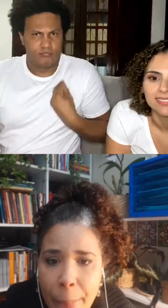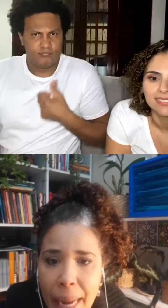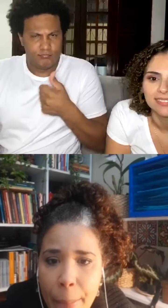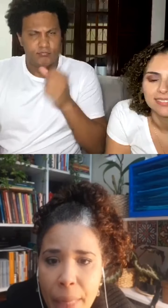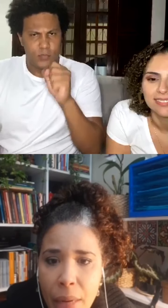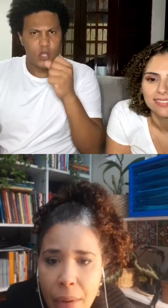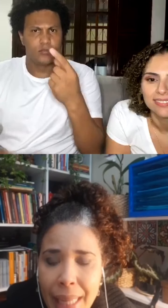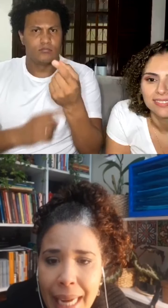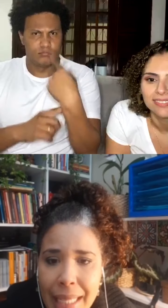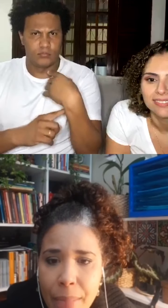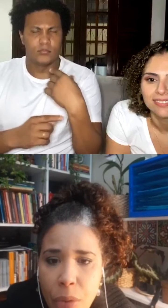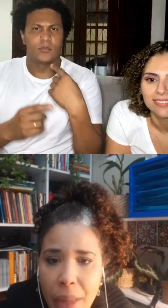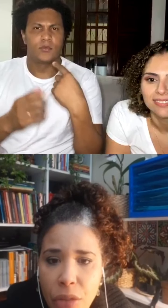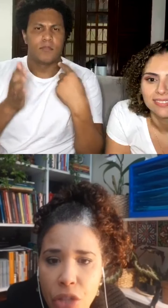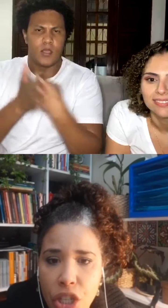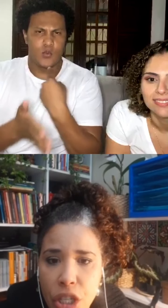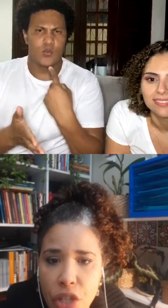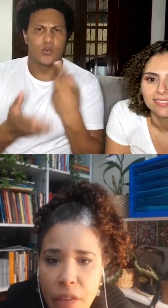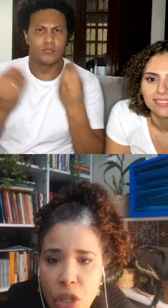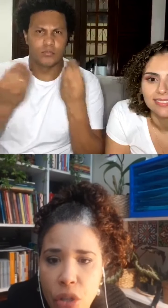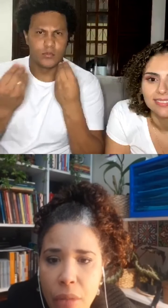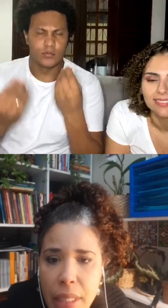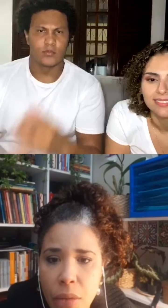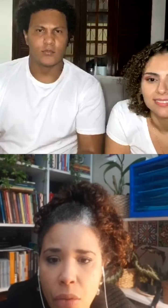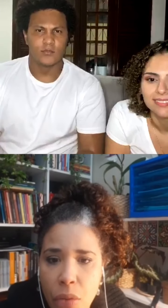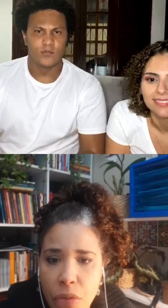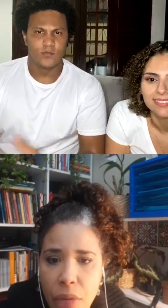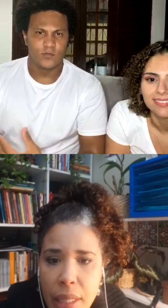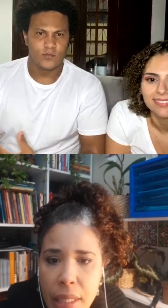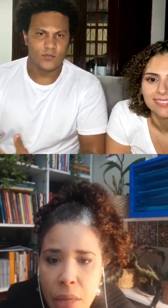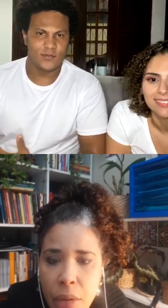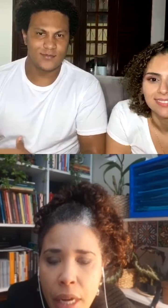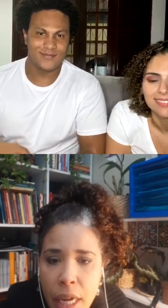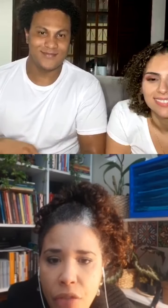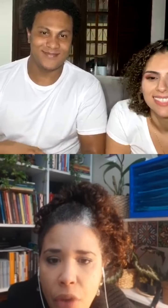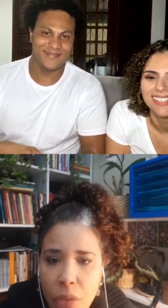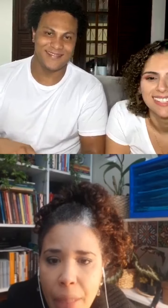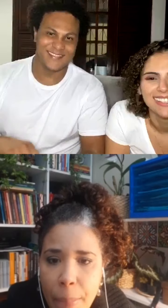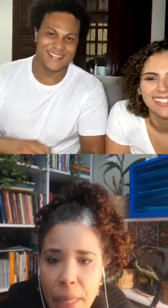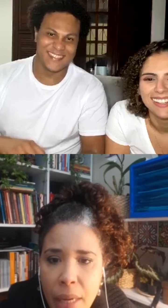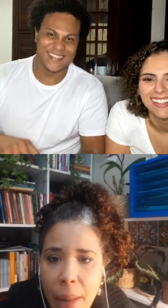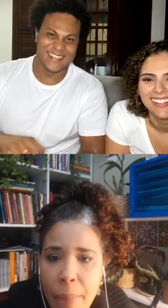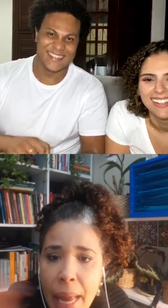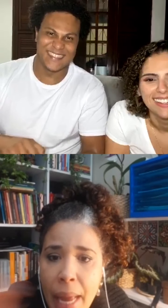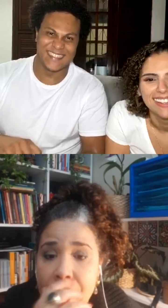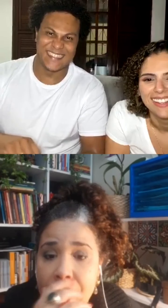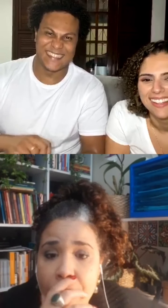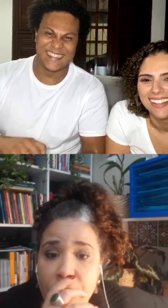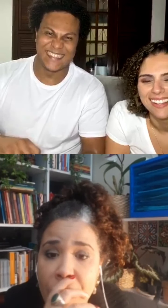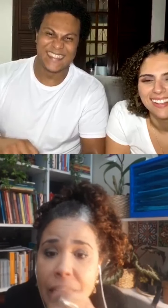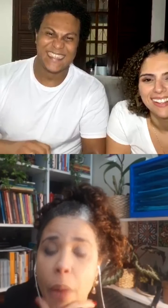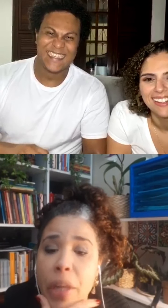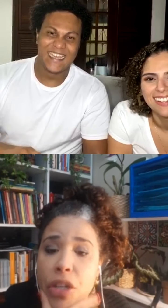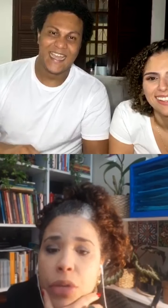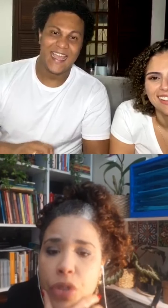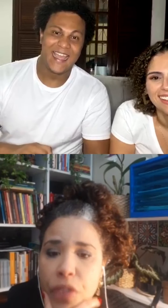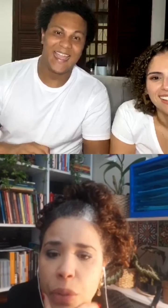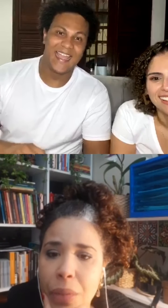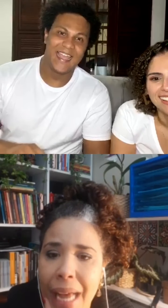atrapalha a pílula, atrasa por 4 dias, vem menstruação com ovulação e volta a pílula. Por exemplo, às vezes eu